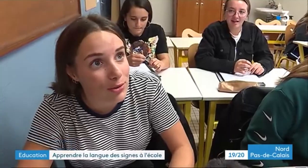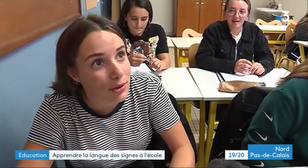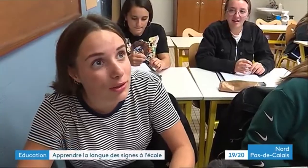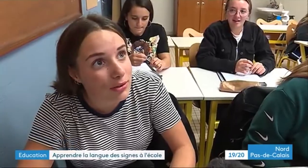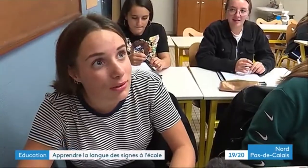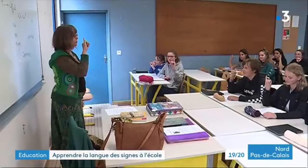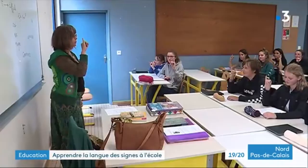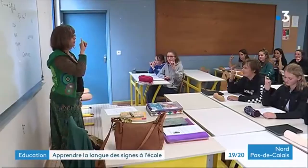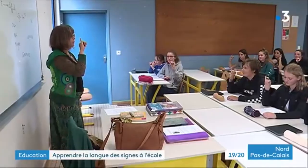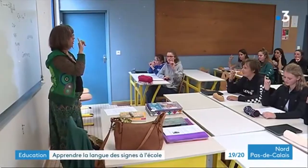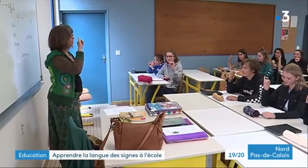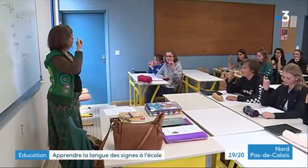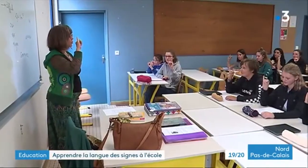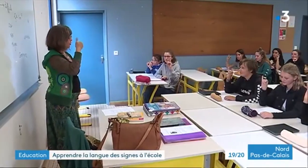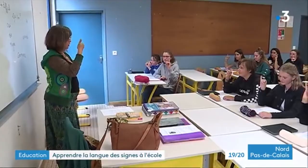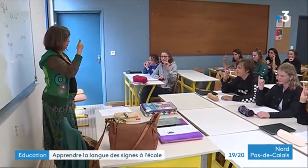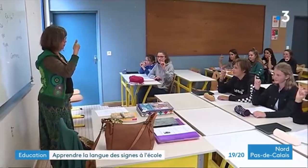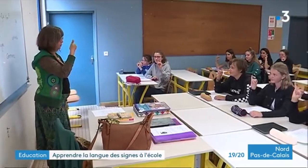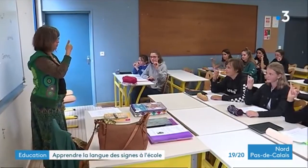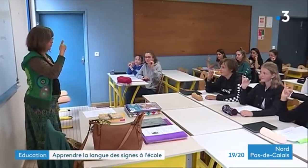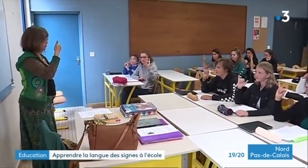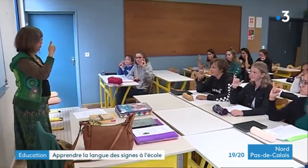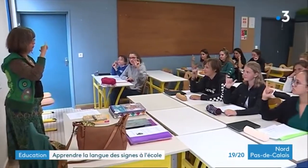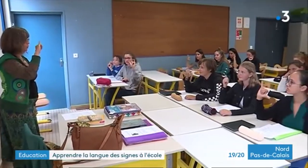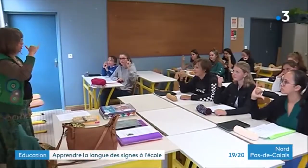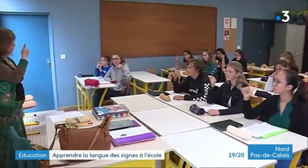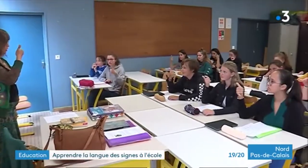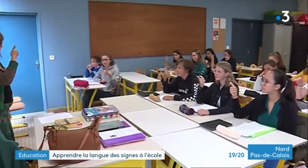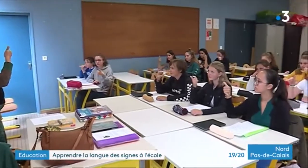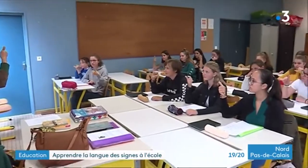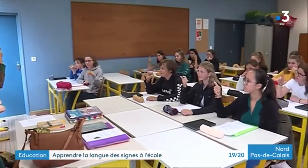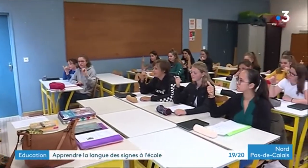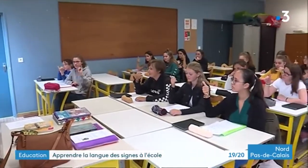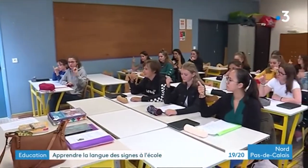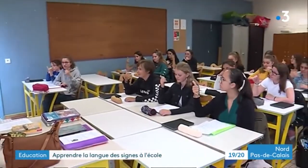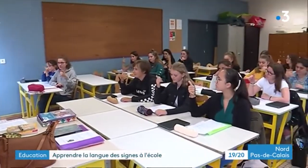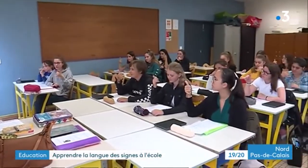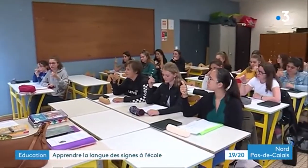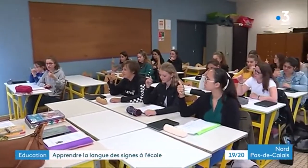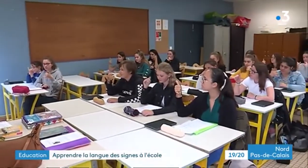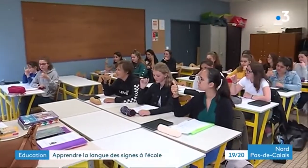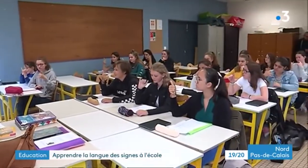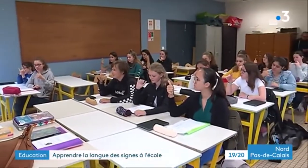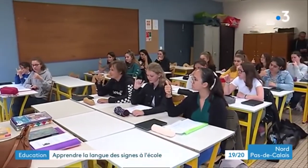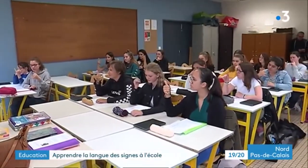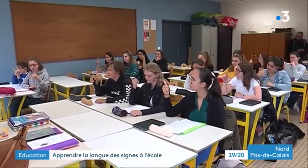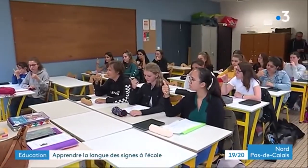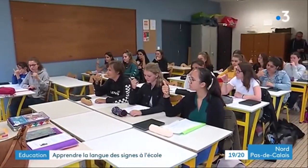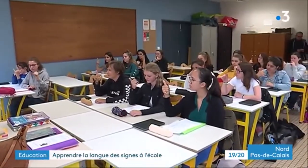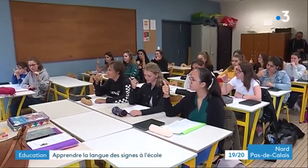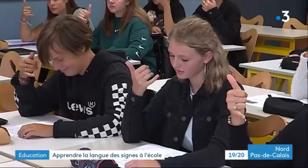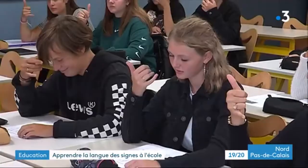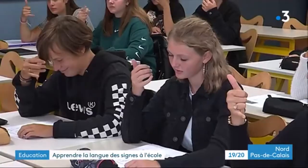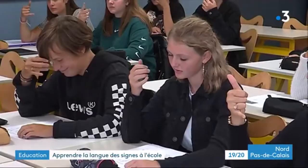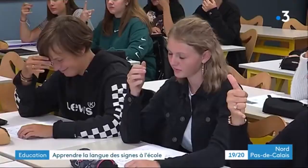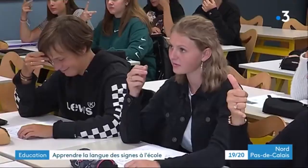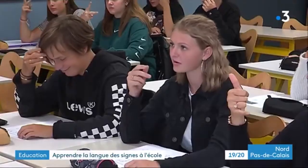jours. Dans 3 ans, les élèves passeront le bac avec option langue des signes, un plus qui fera peut-être la différence